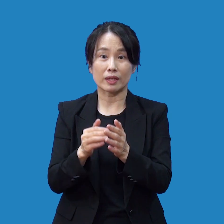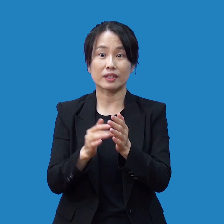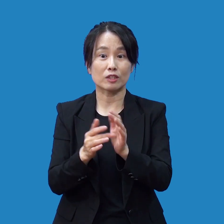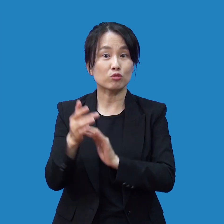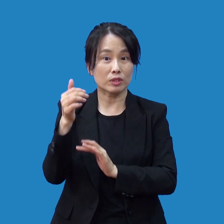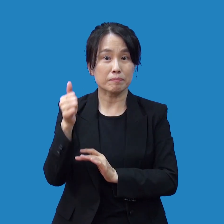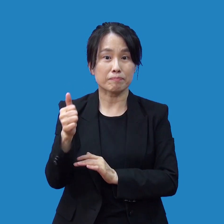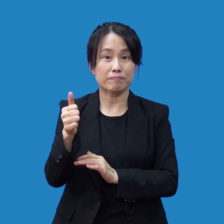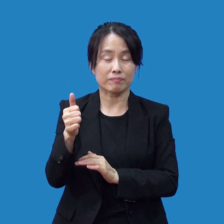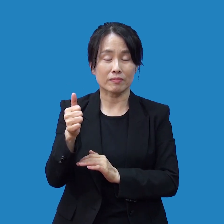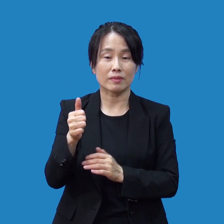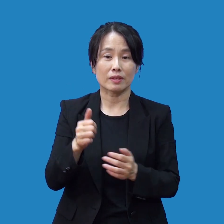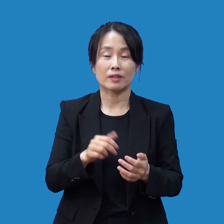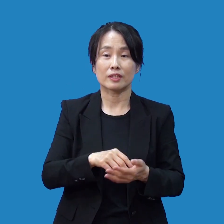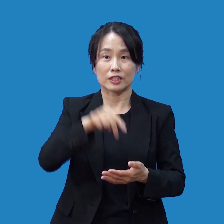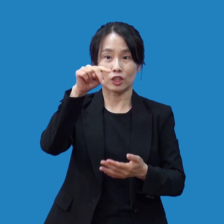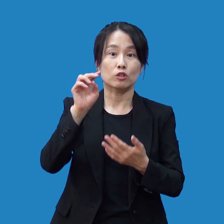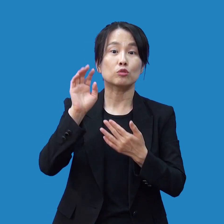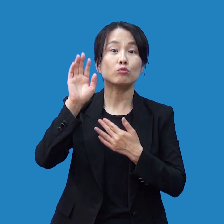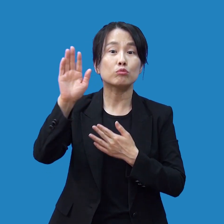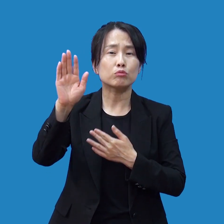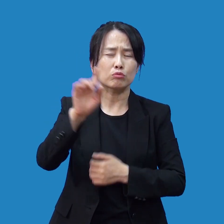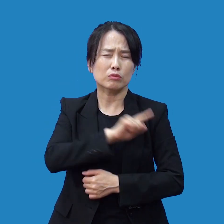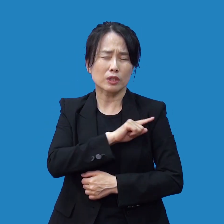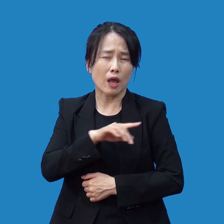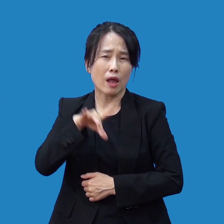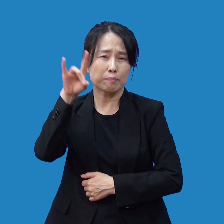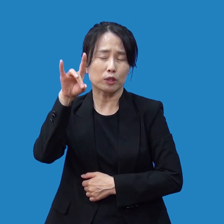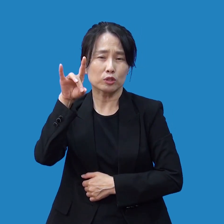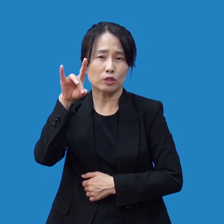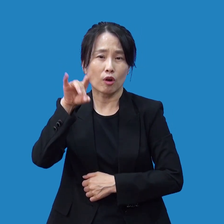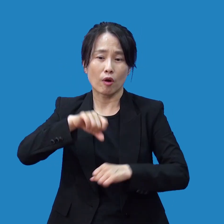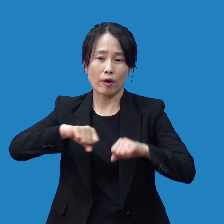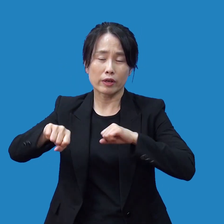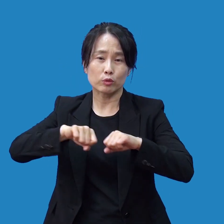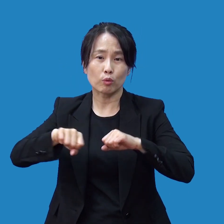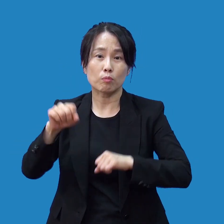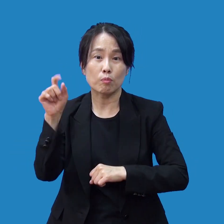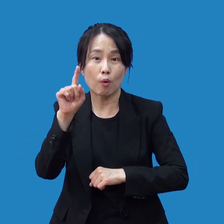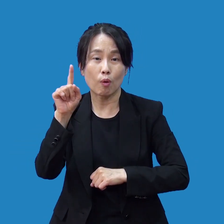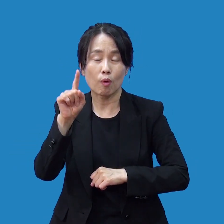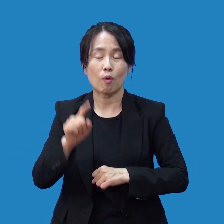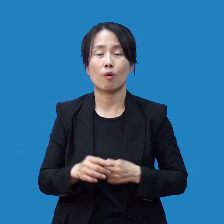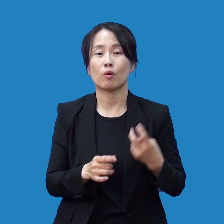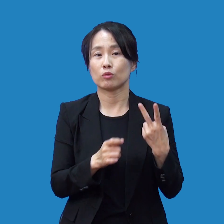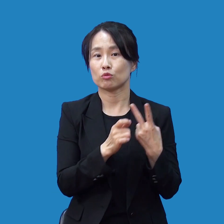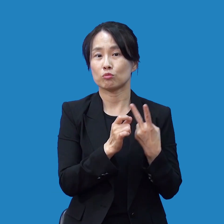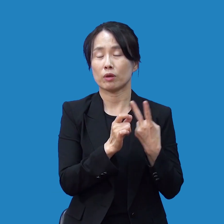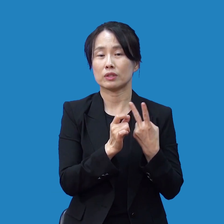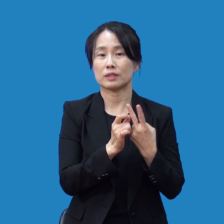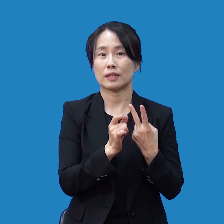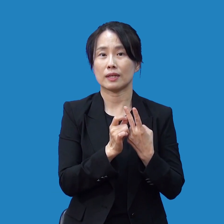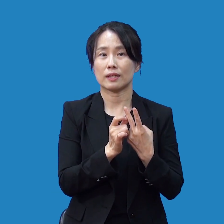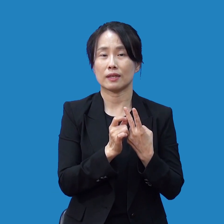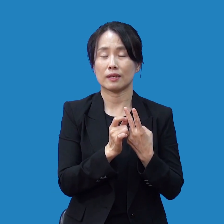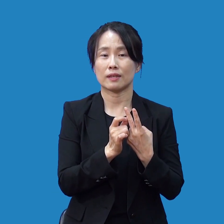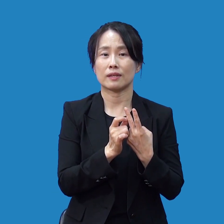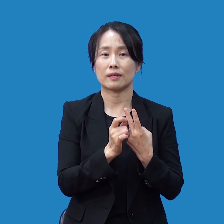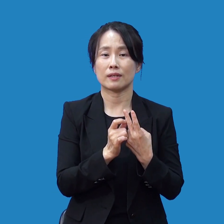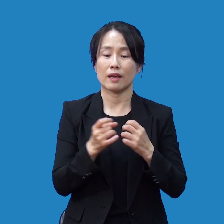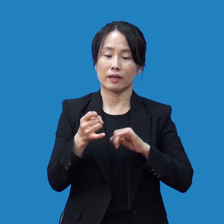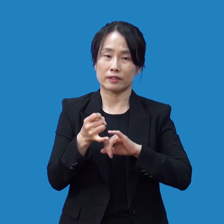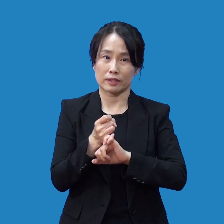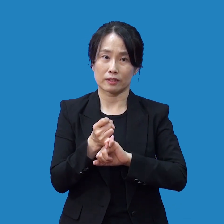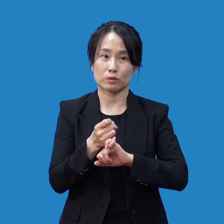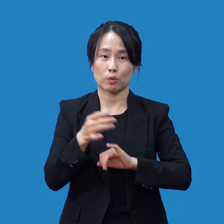이 승천하시고 난 다음에 제일 먼저 하신 일이 뭡니까? 2번째 증거 33절, 그가